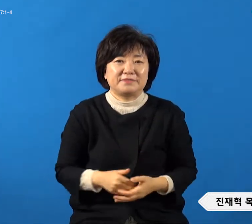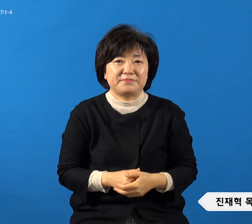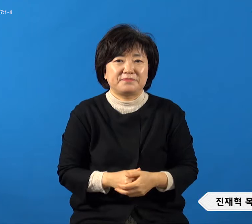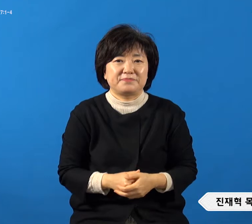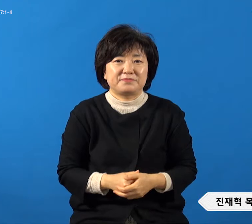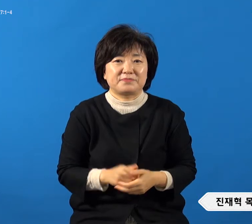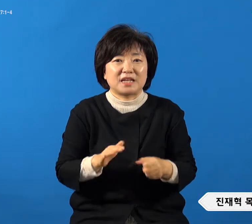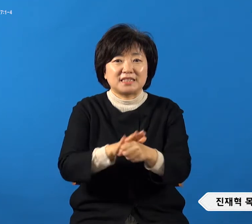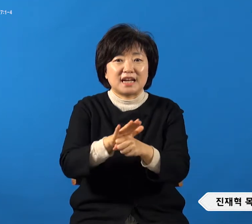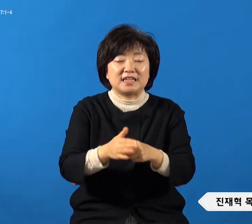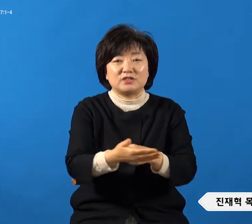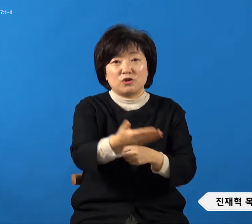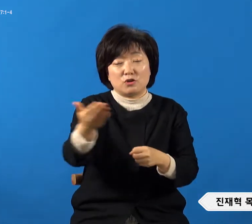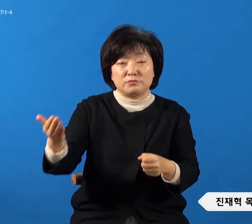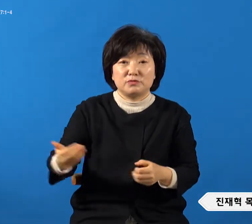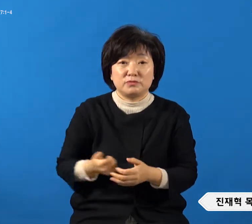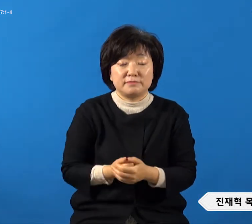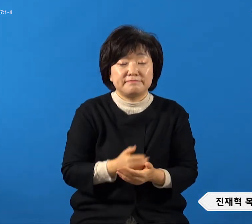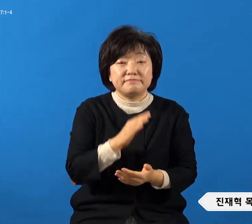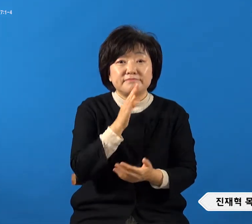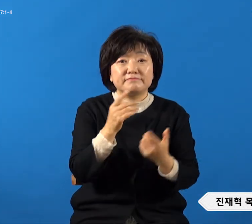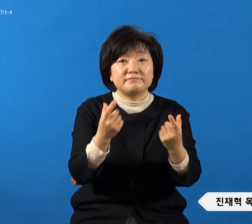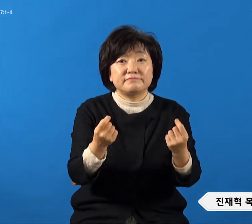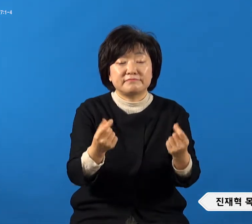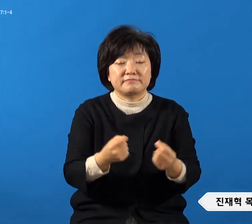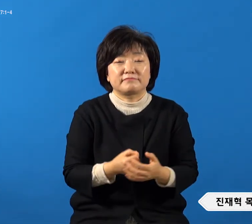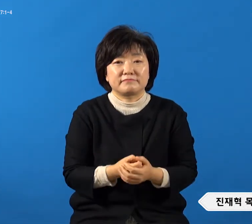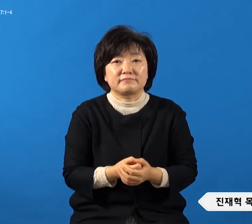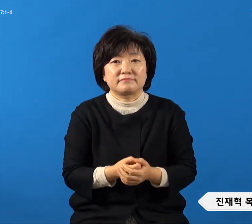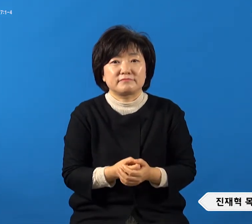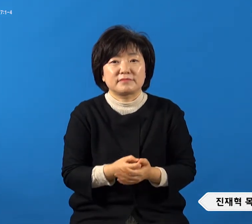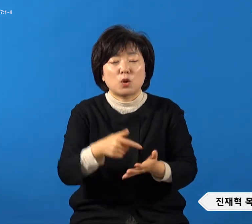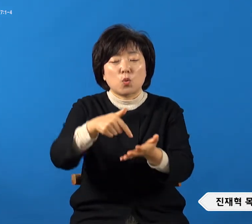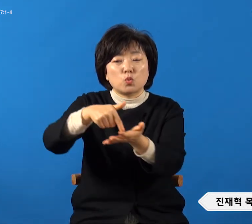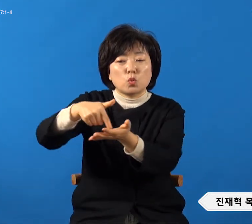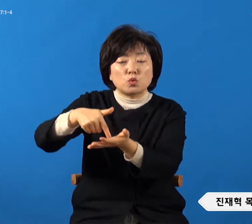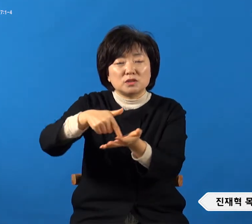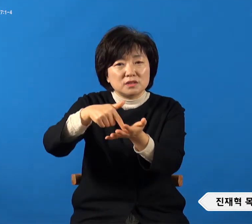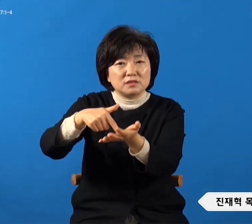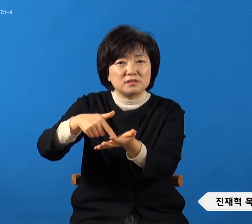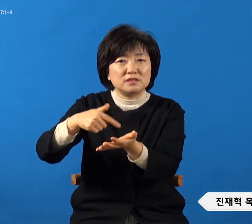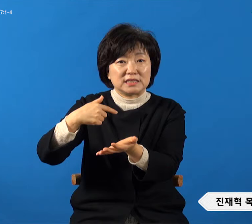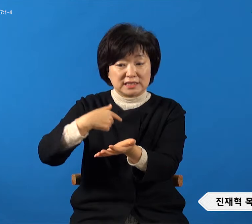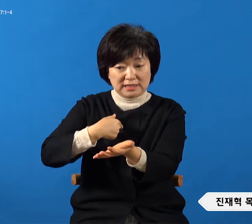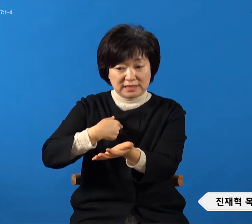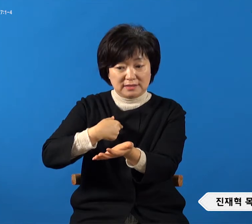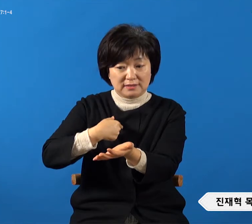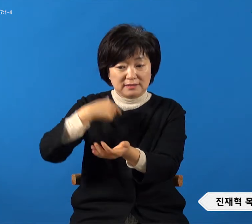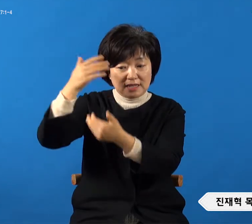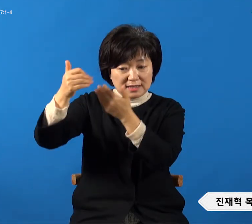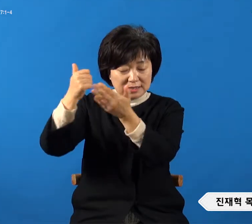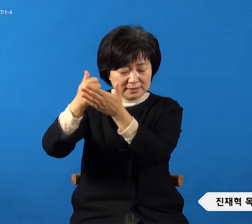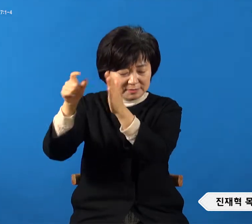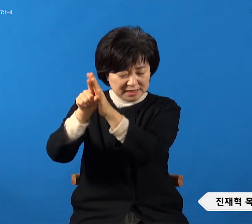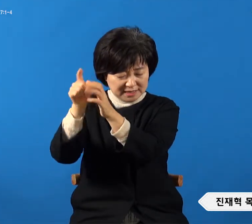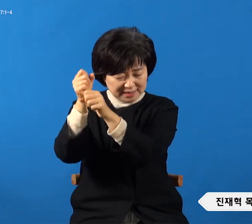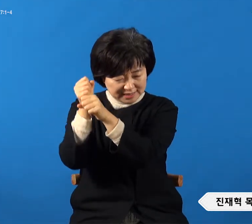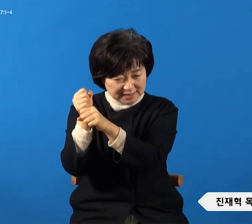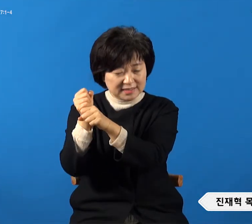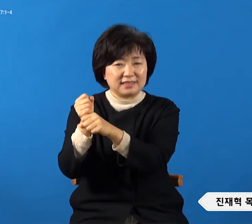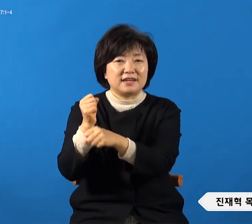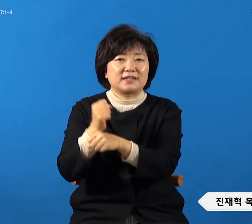설명합니다. 사랑하는 여러분, 그렇습니다. 고독은 우리로 하여금 하나님을